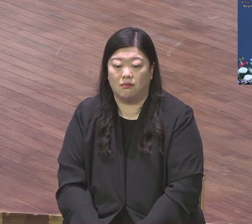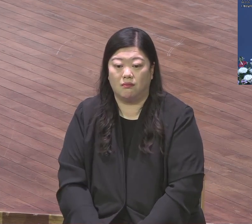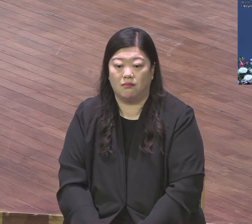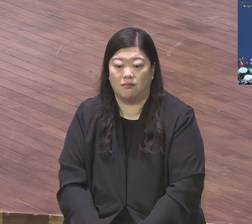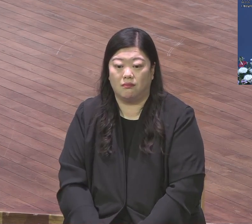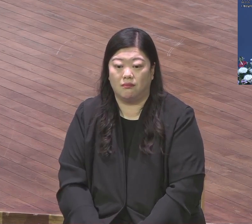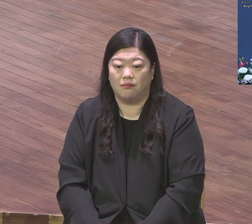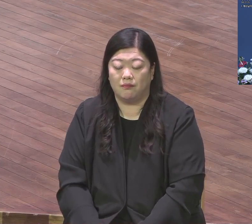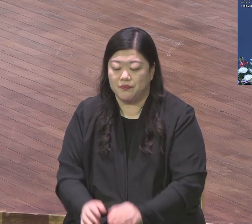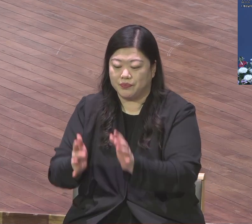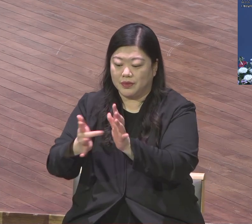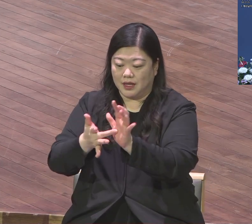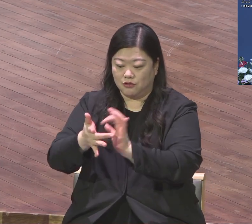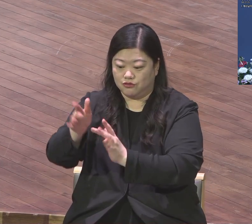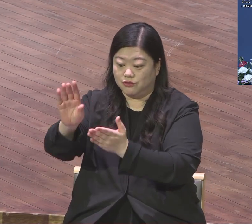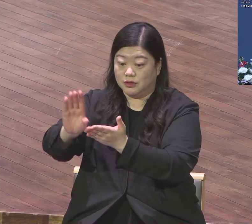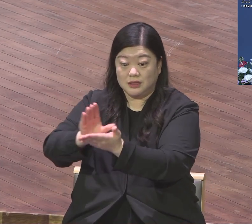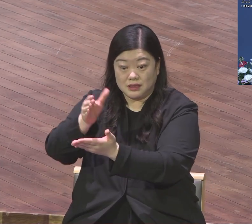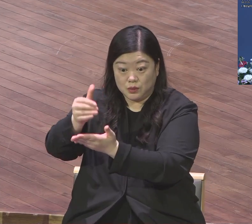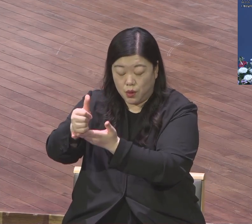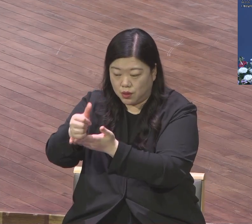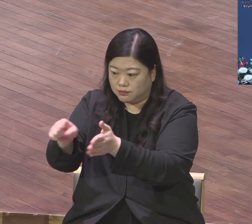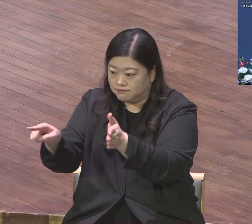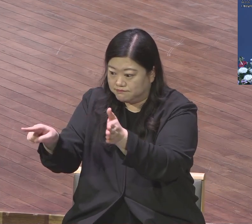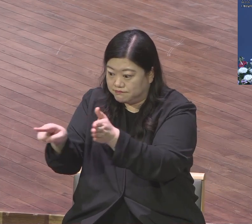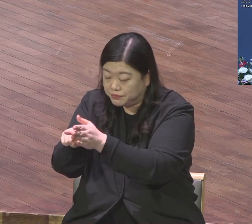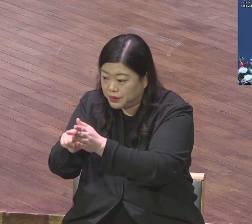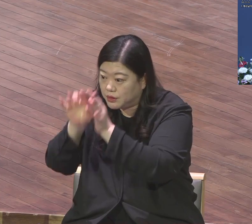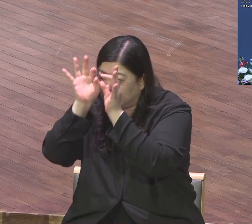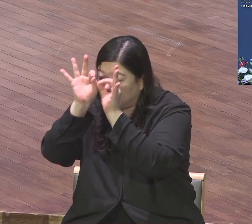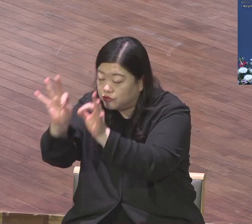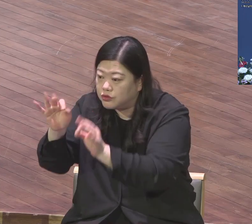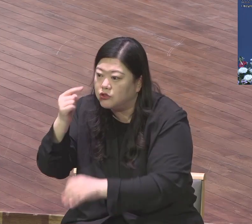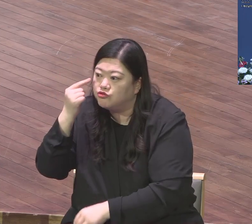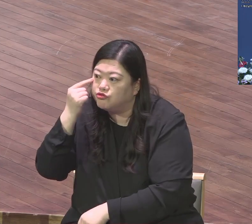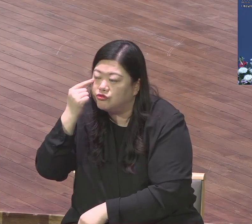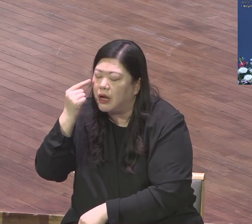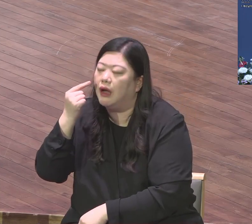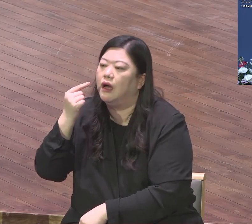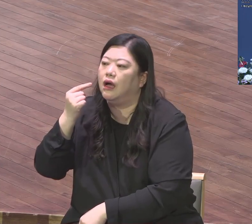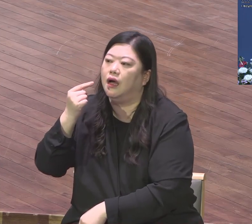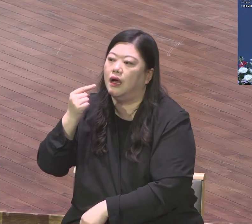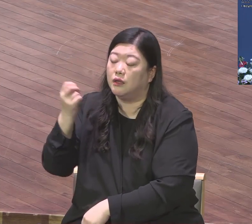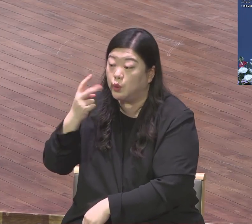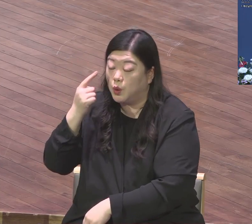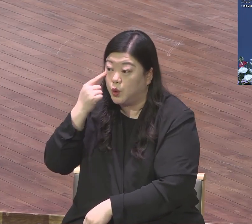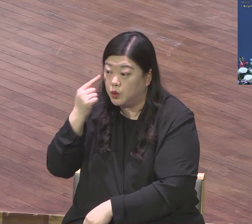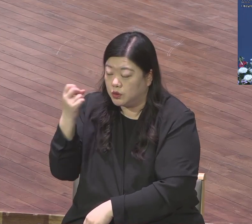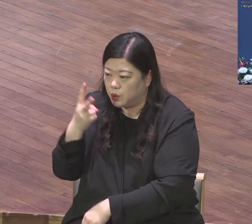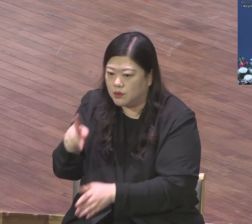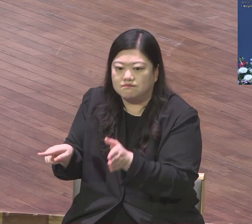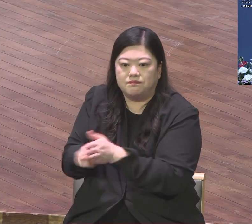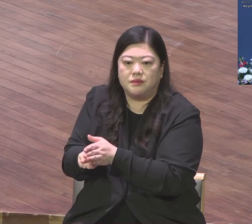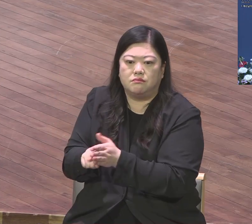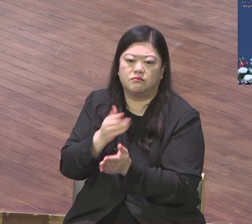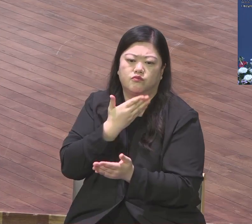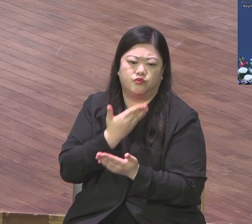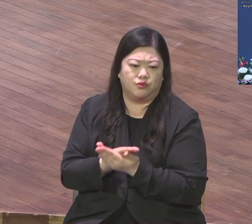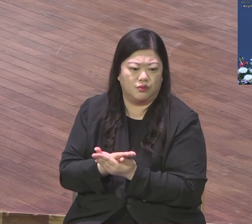오직 예수 그리스도를 바라보는 참된 믿음의 삶. 정말 안타까운